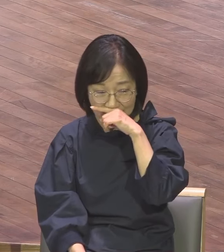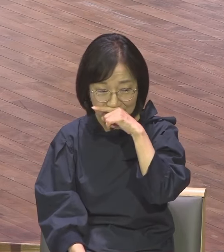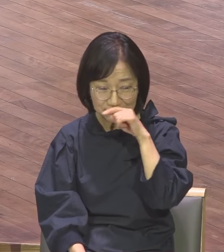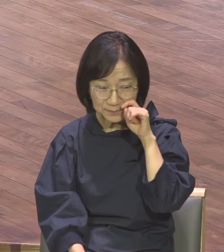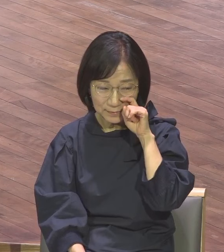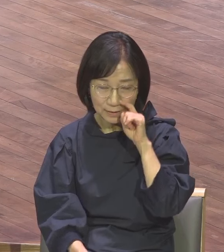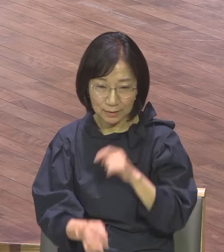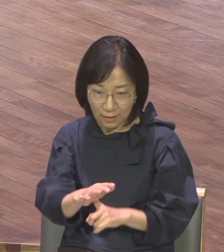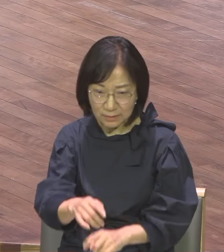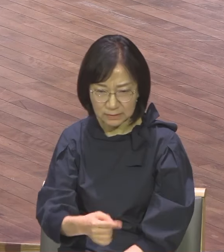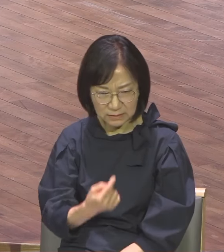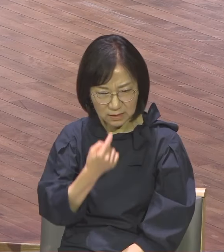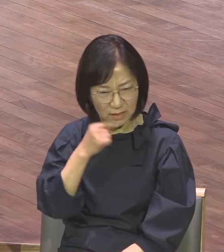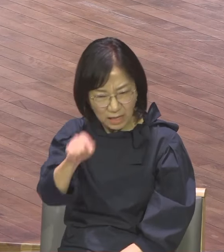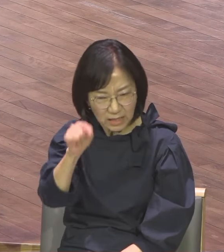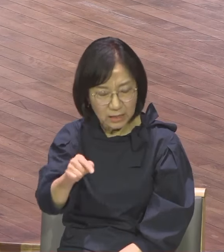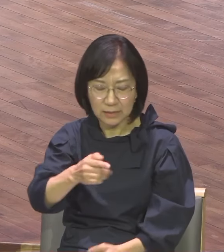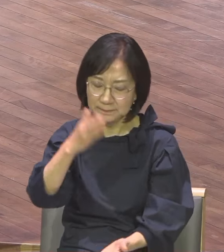지적하지 마세요.